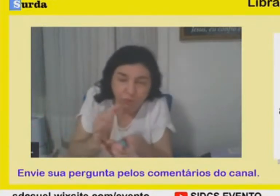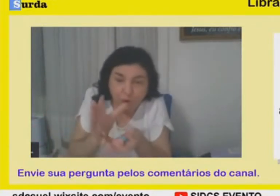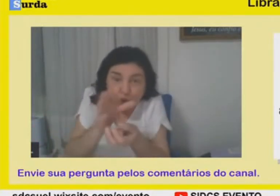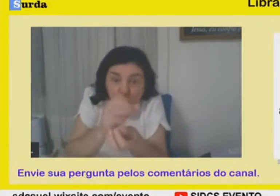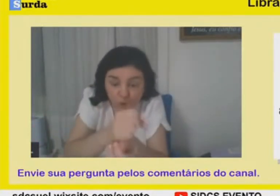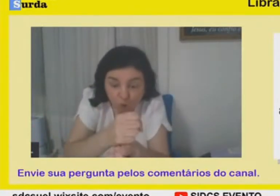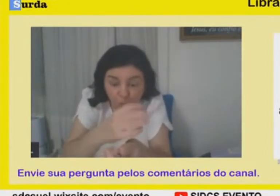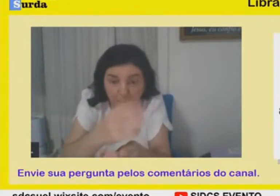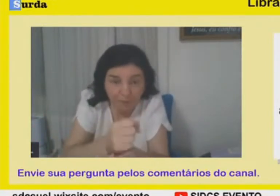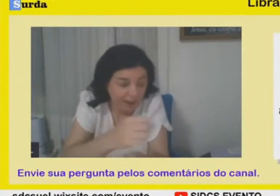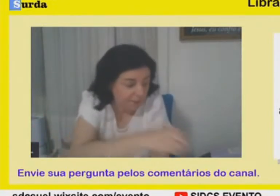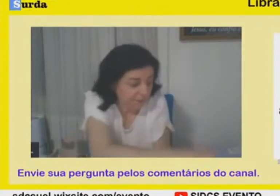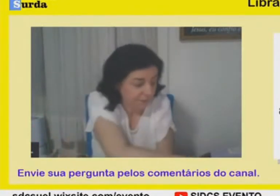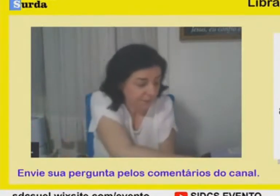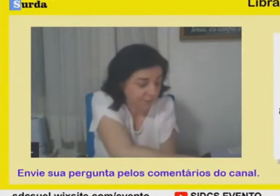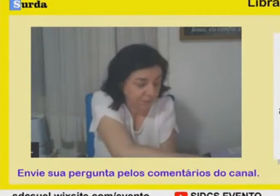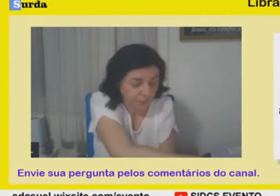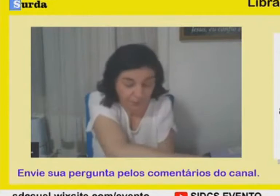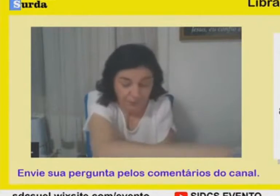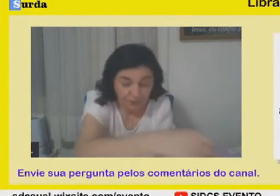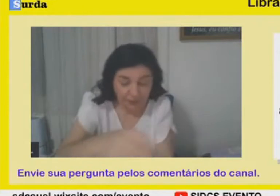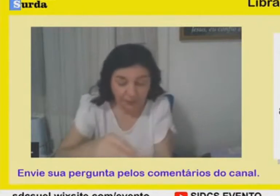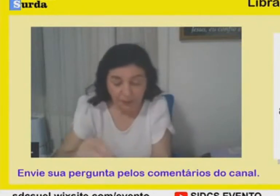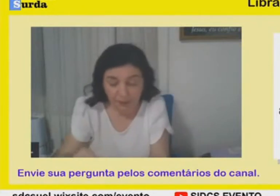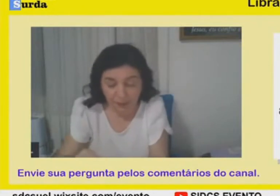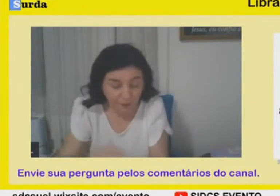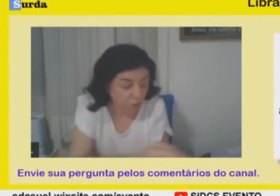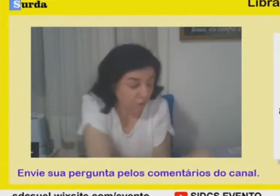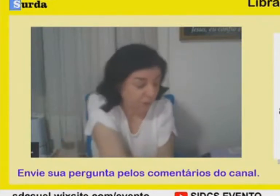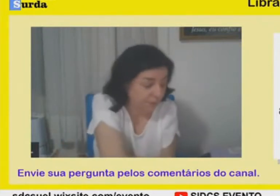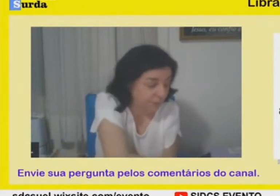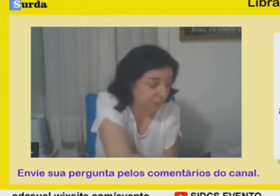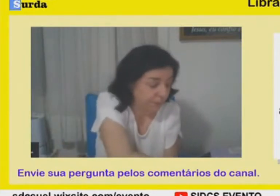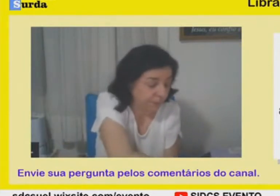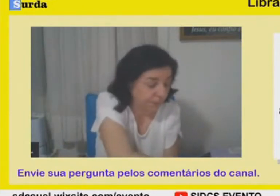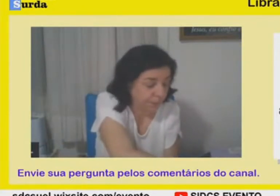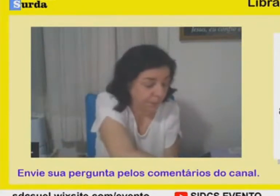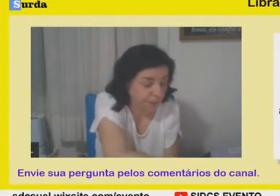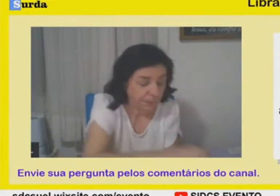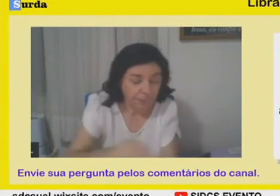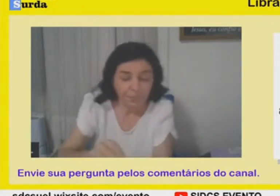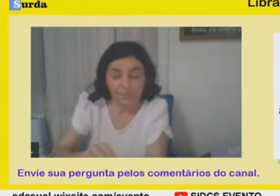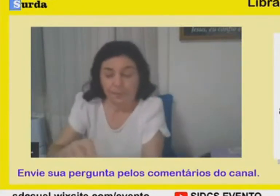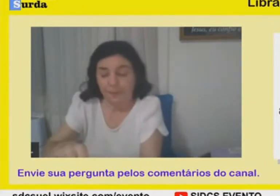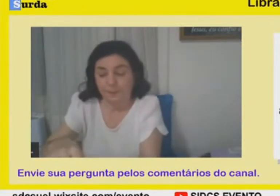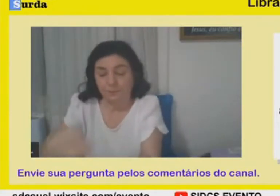Aí, como é que faz? Nós vamos somar. Vamos somar as bolinhas rosas e as bolinhas azuis.